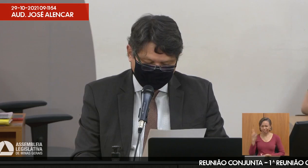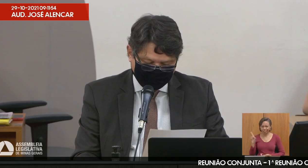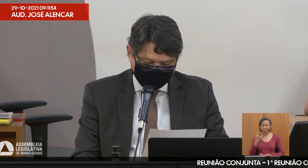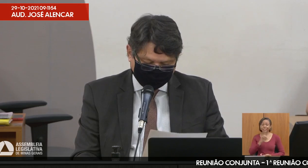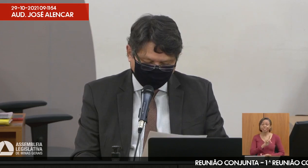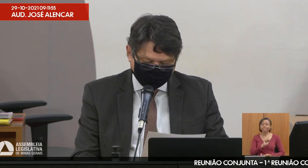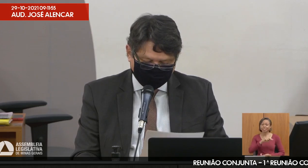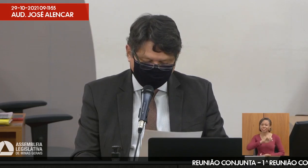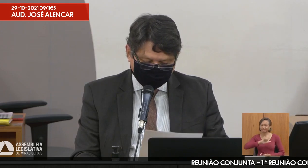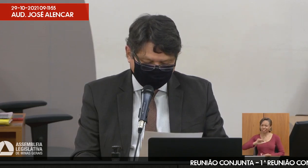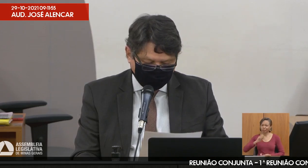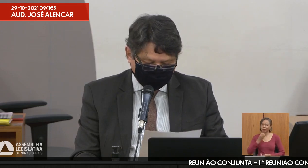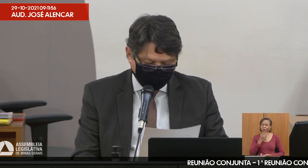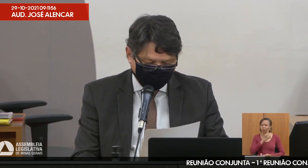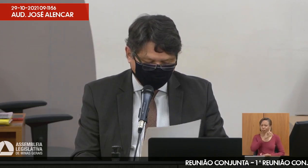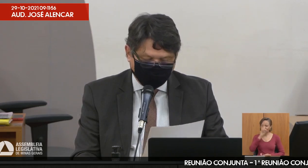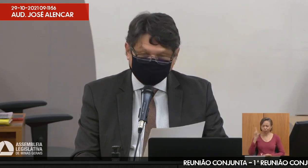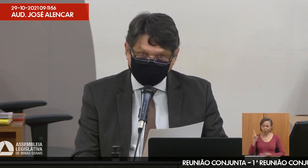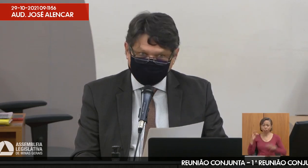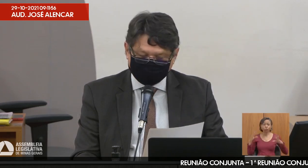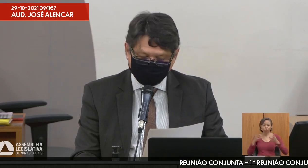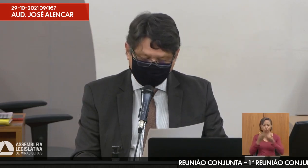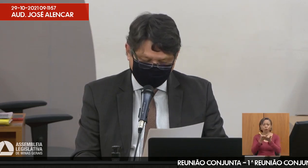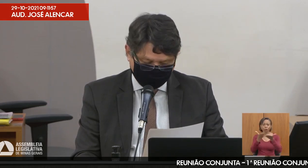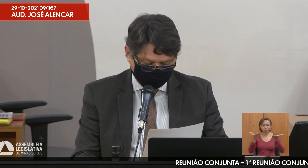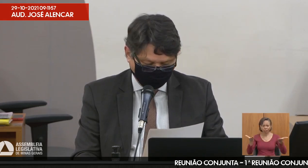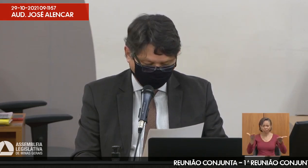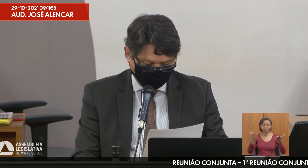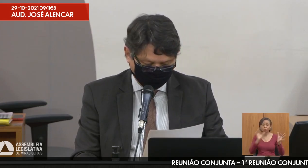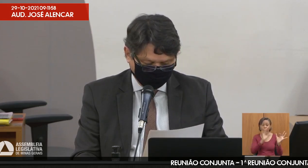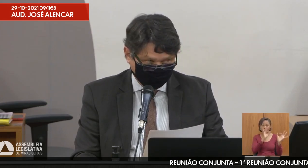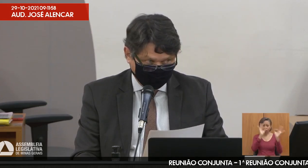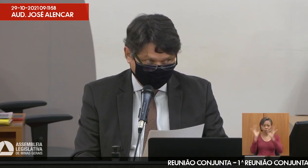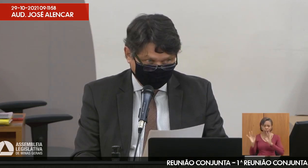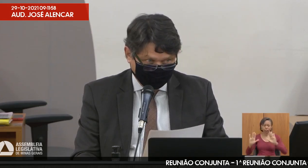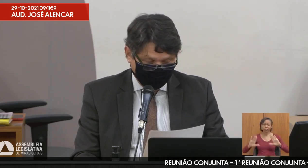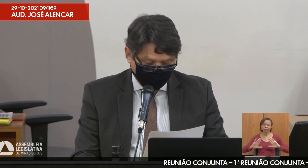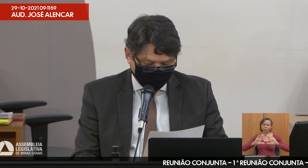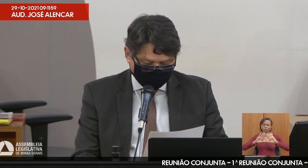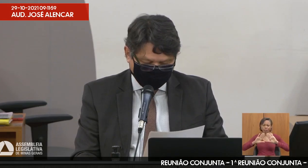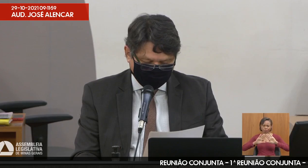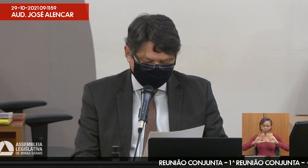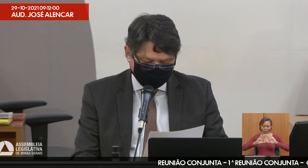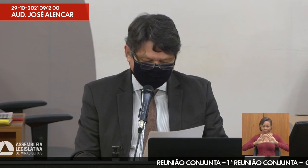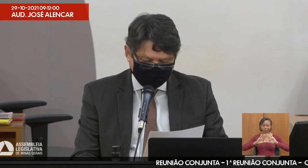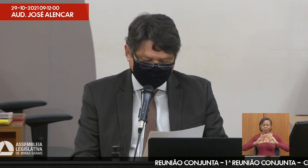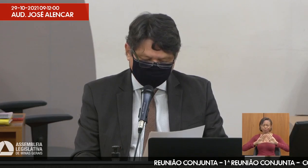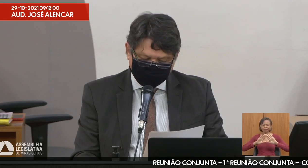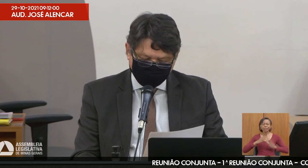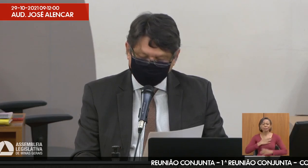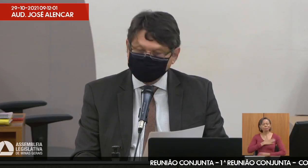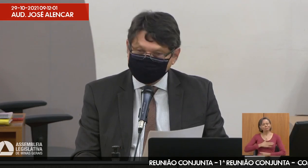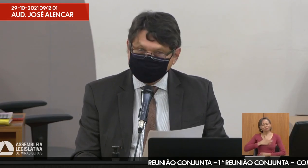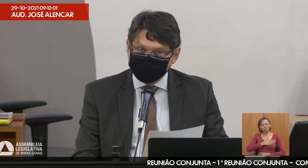E a todos que nos assistem pelo portal da Assembleia. É um prazer receber vocês aqui